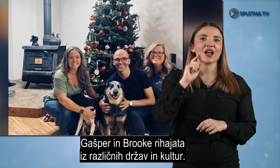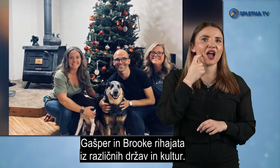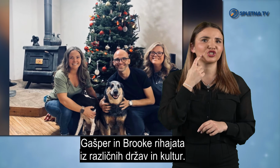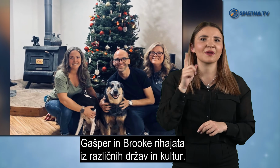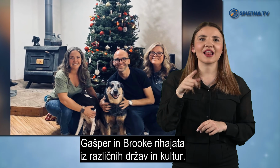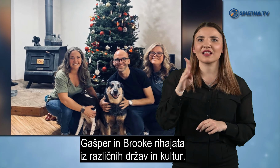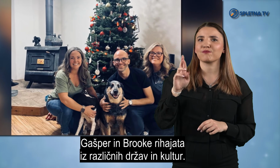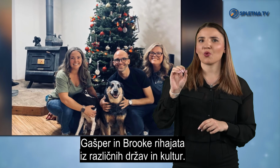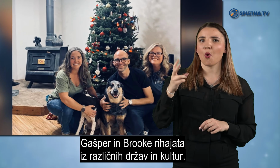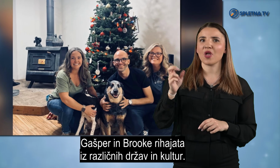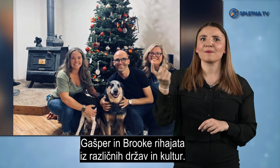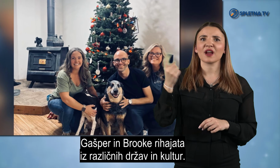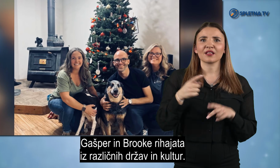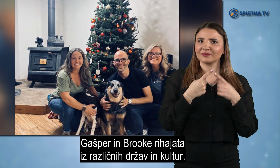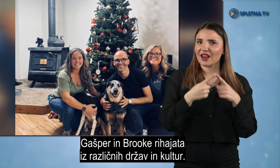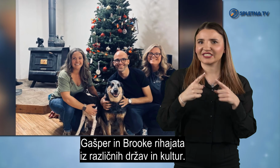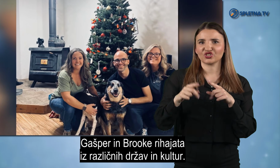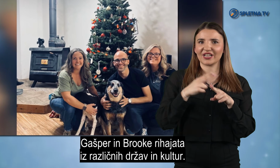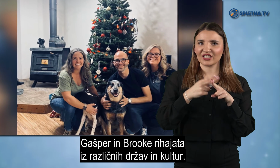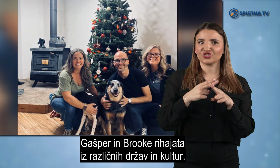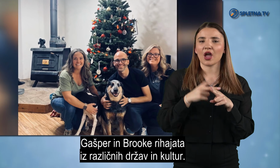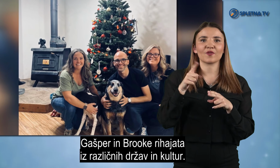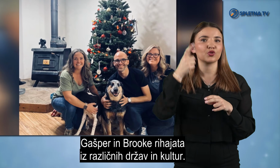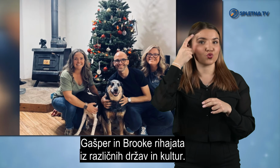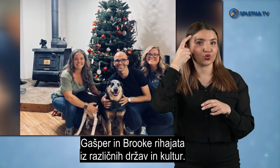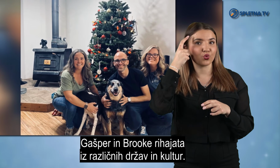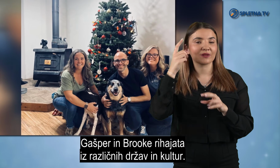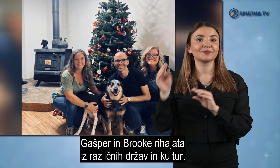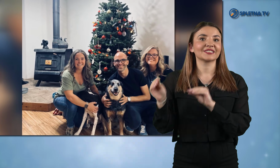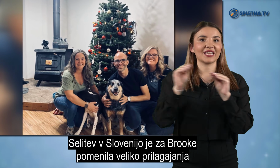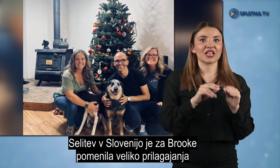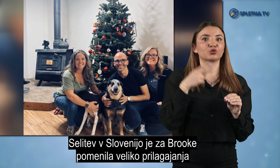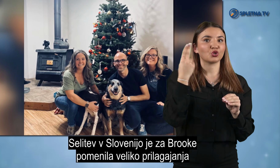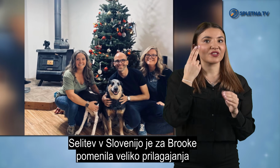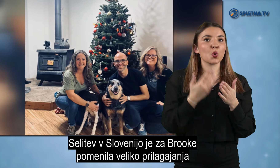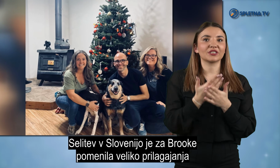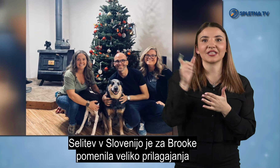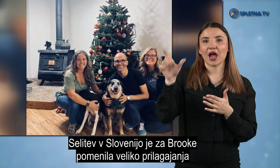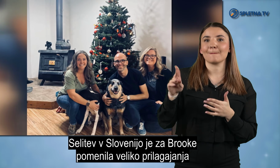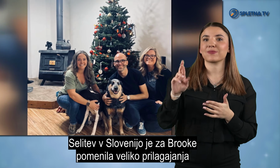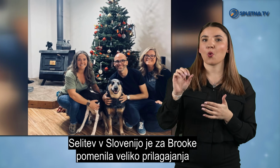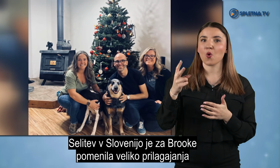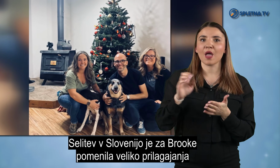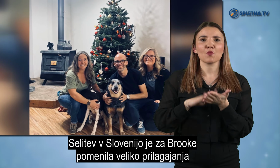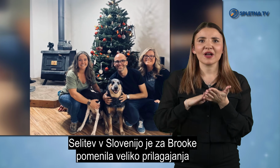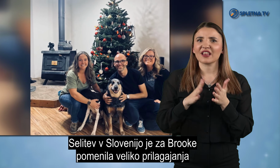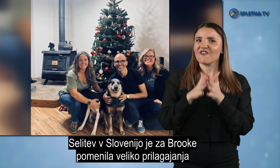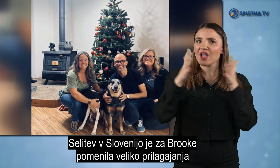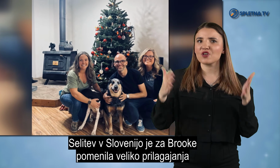Gašper in Bruk prihajata iz različnih držav in kultur. Selitev v Slovenijo je za Bruk pomenila veliko